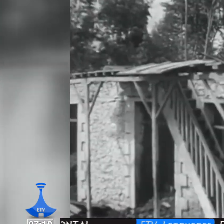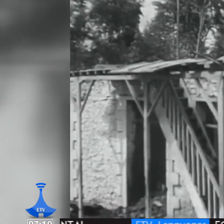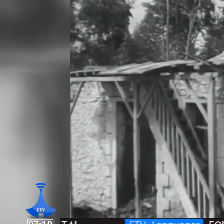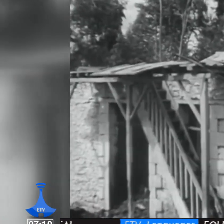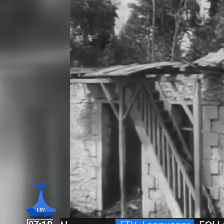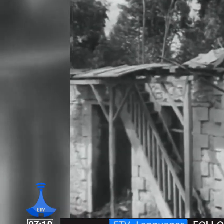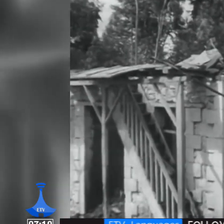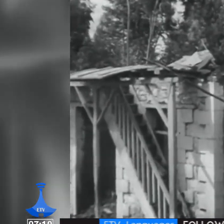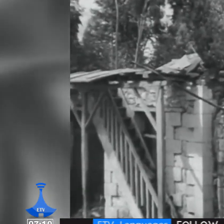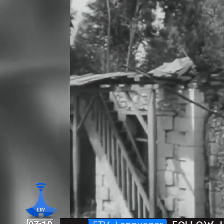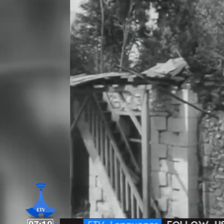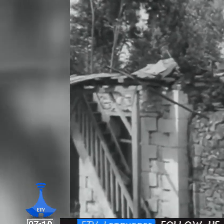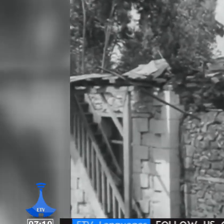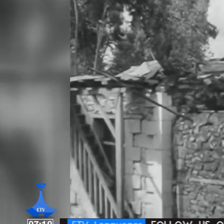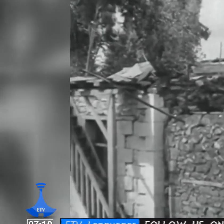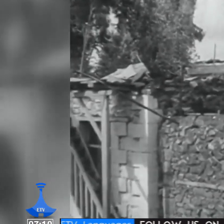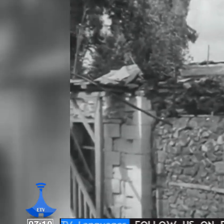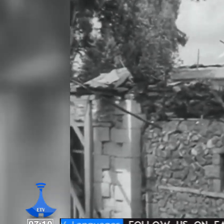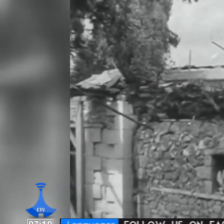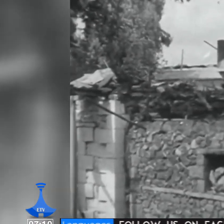ይተጋደለ